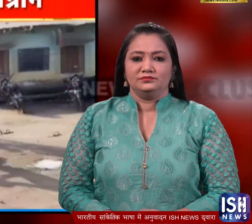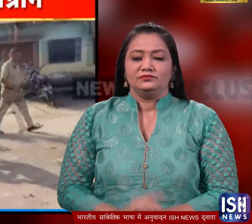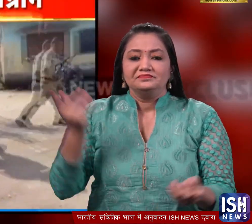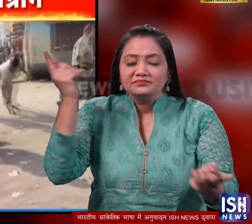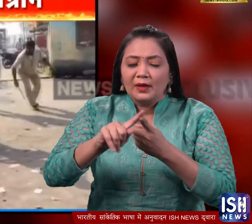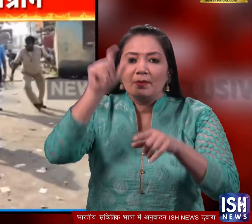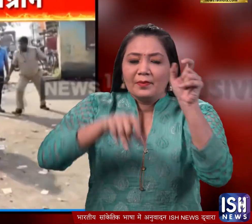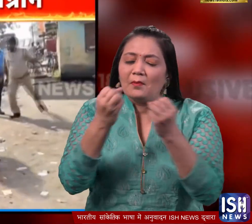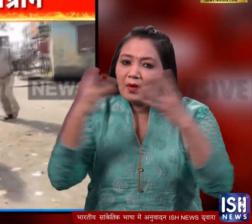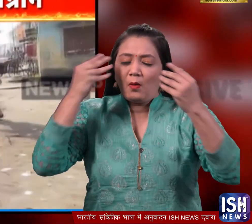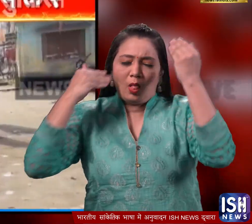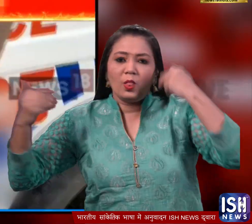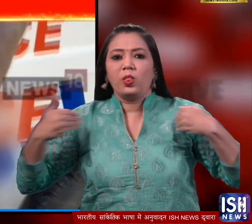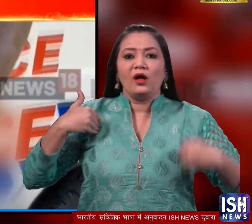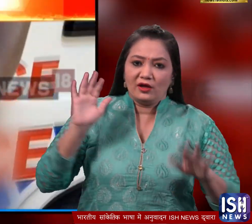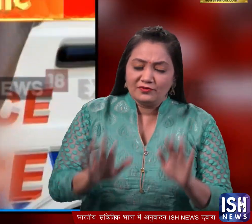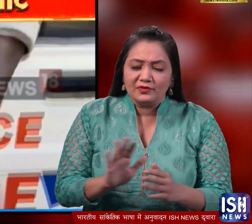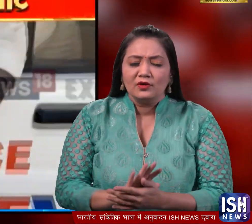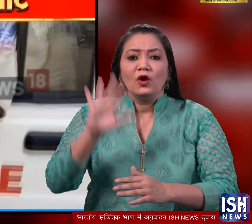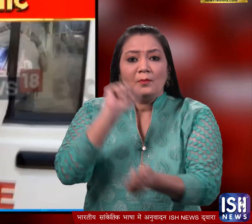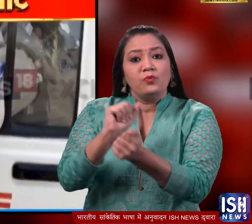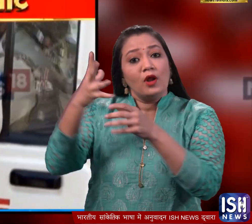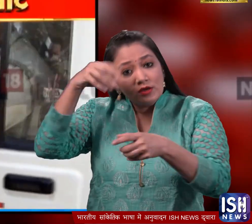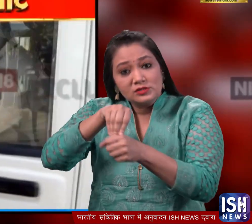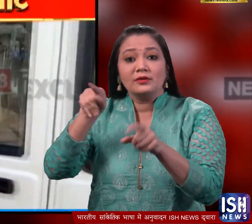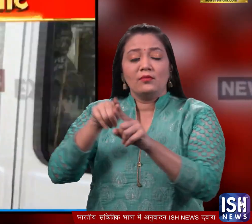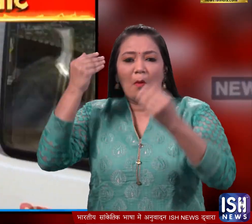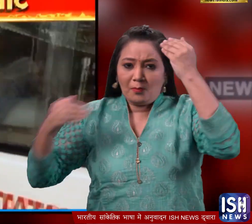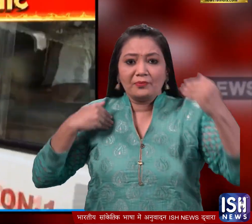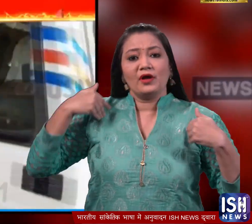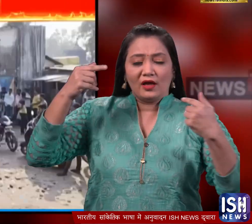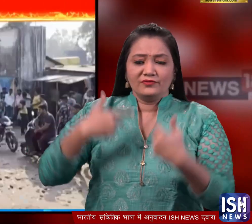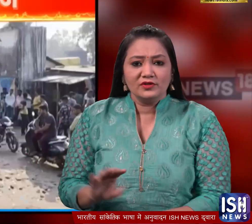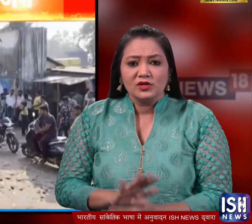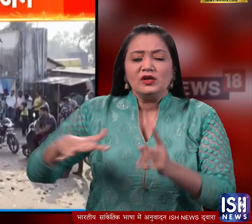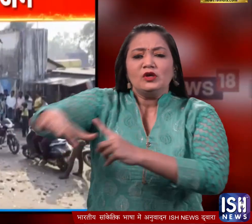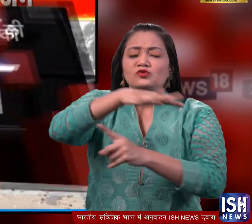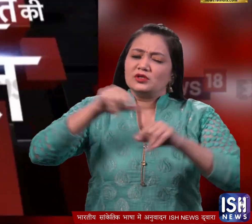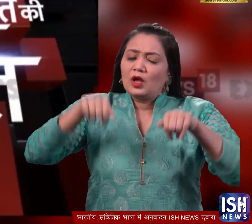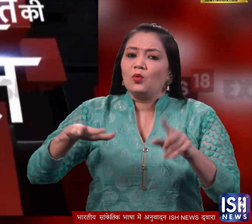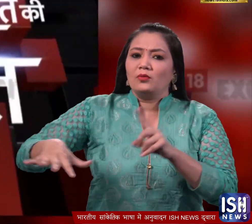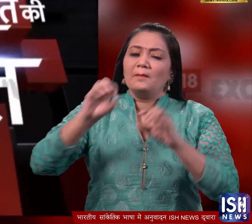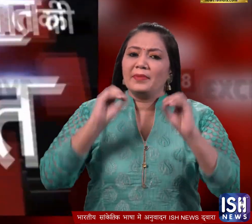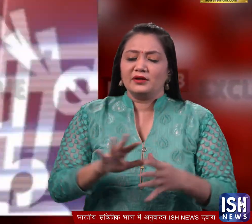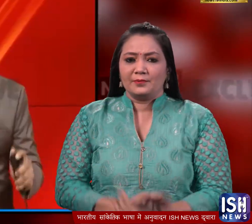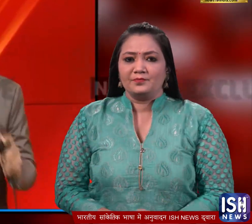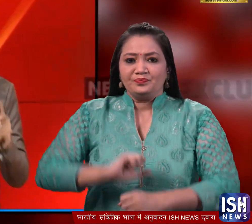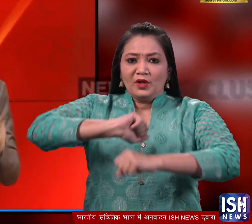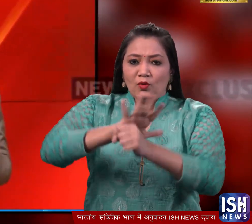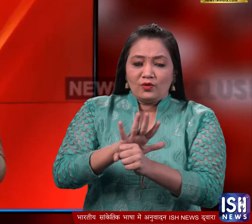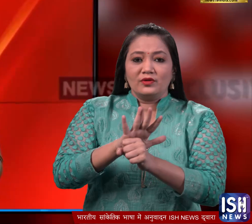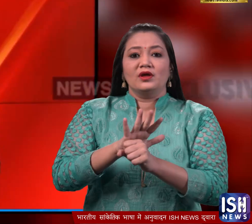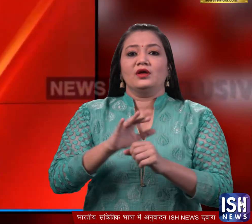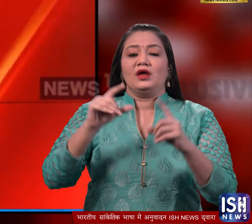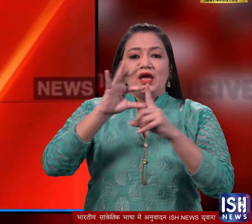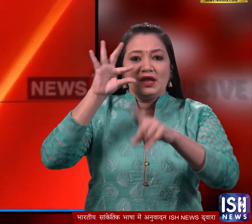लेकिन इस बीच कई लोग जख्मी हो गए, जिनमें कुछ तो पुलिस वाले भी शामिल हैं। हालांकि इलाके में अब भी तनाव बना हुआ है। कोरोना और डेंगू के